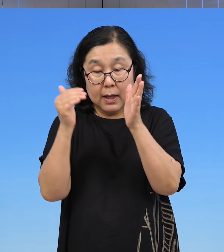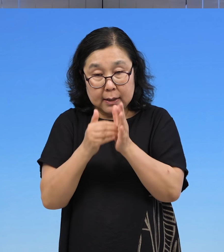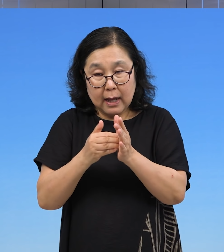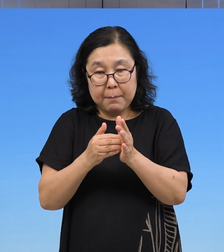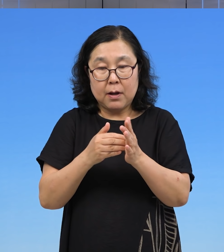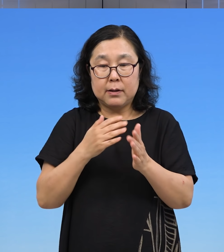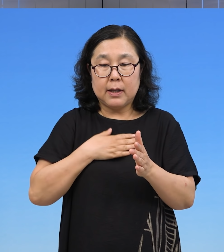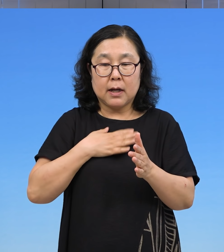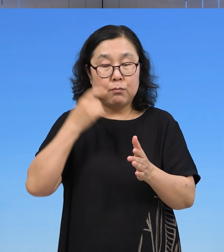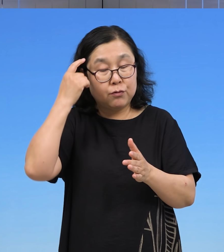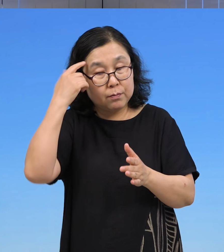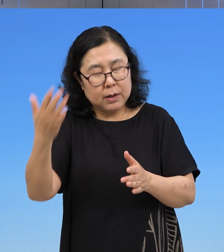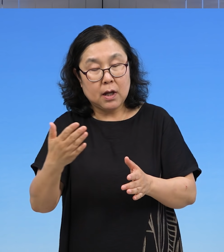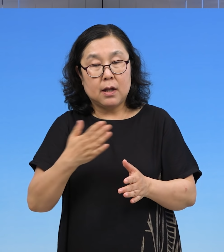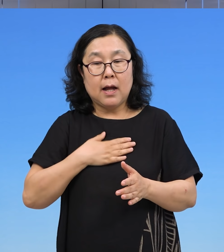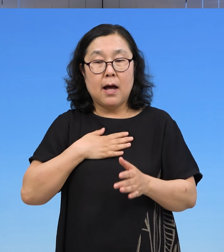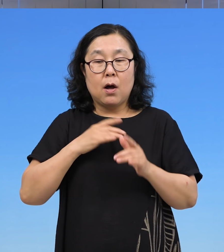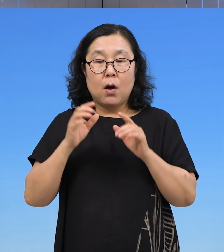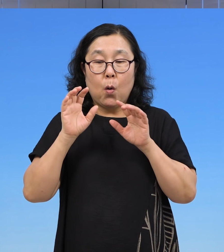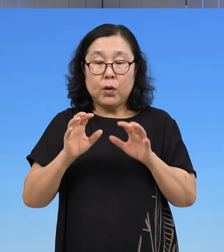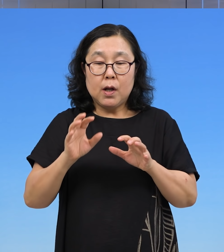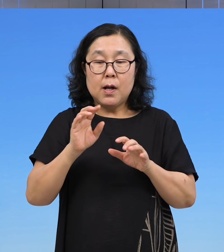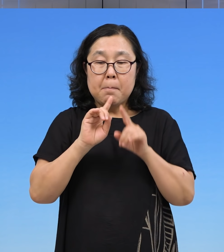오늘도 말실수한 거 없냐고